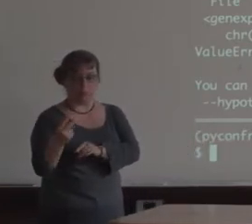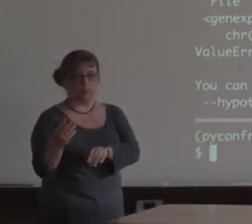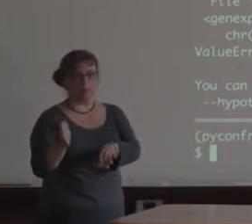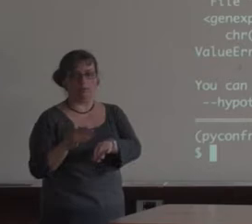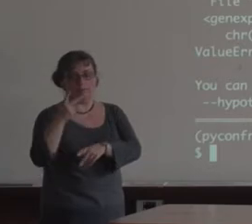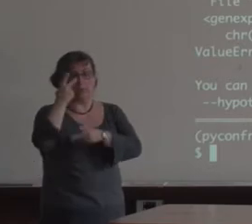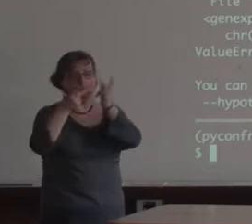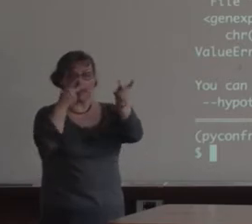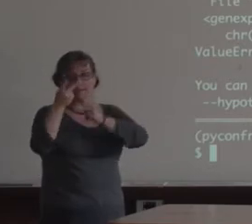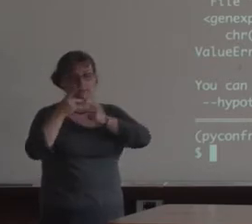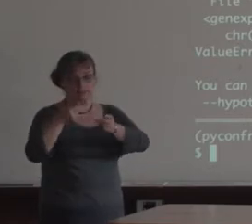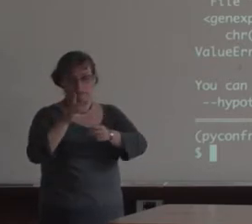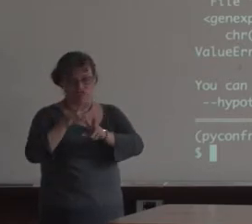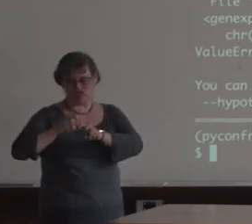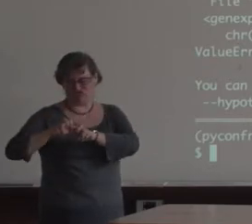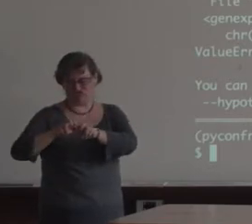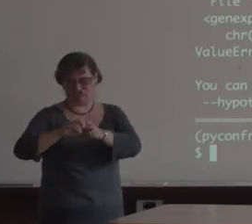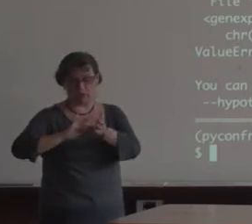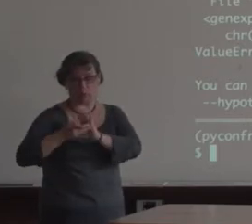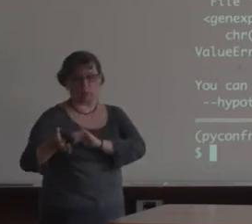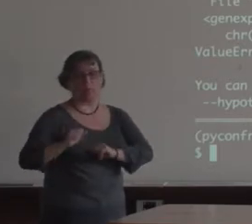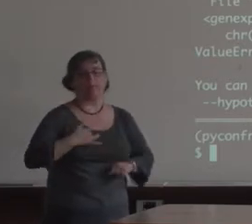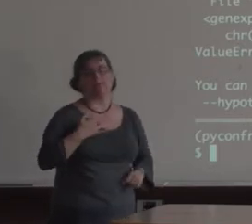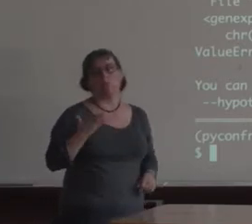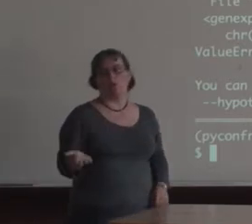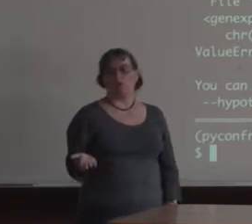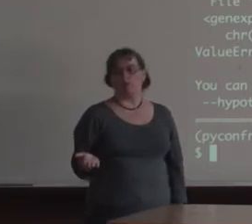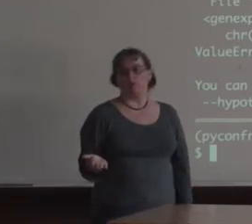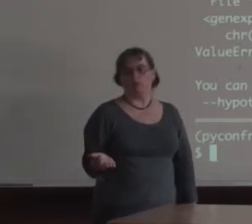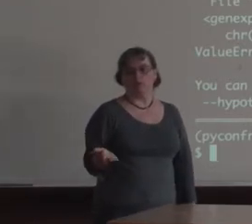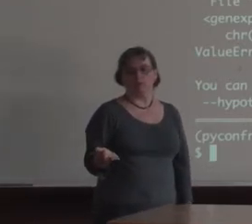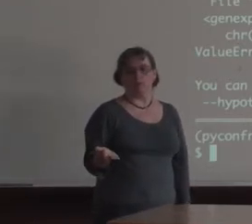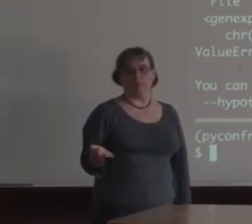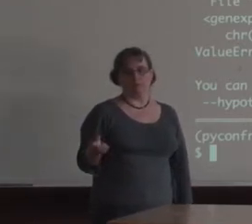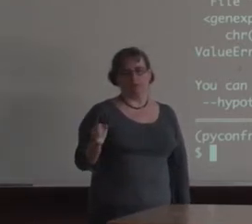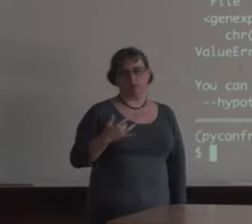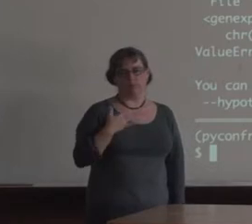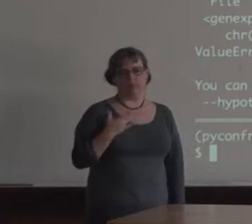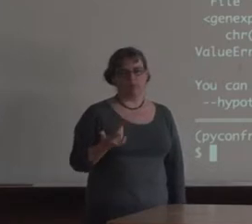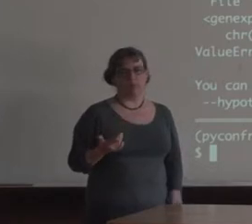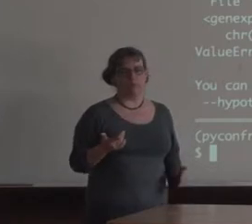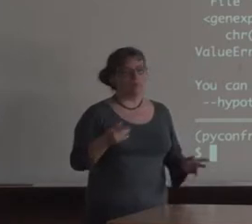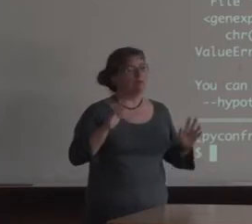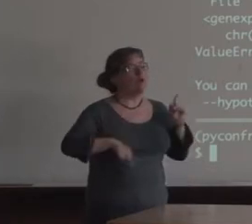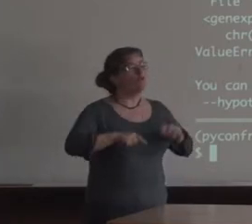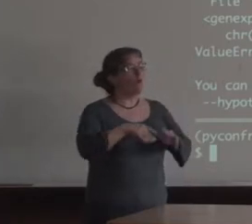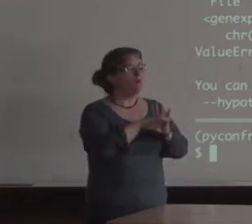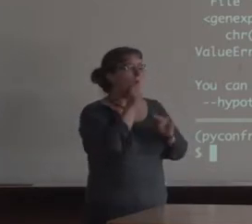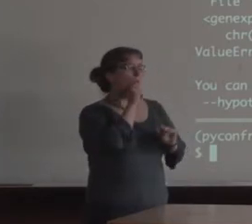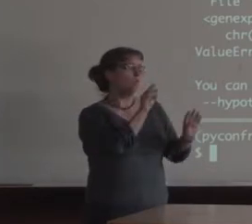cas. Donc avoir un petit outil comme ça qui va faire le boulot pour vous, ça peut, même dans des codes qui paraissent très